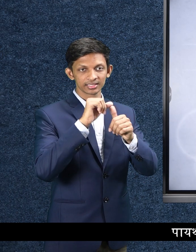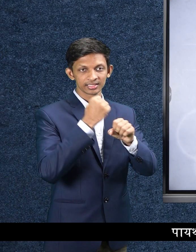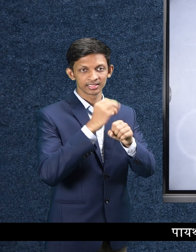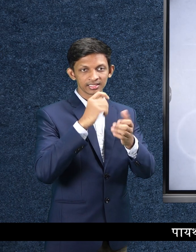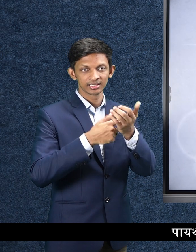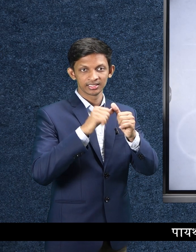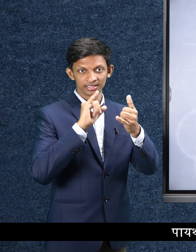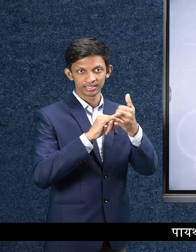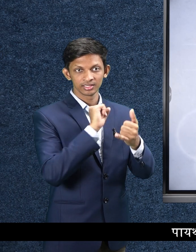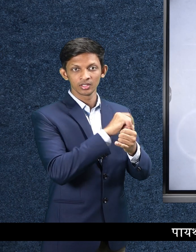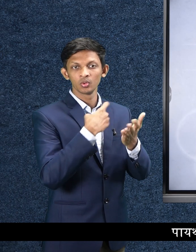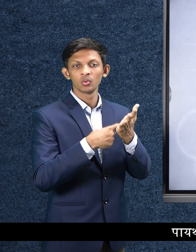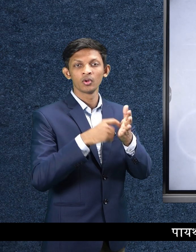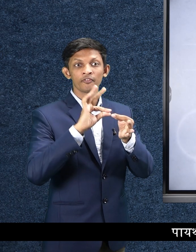पायथागोरस प्रमेय आणि त्याचे अनुप्रयोग.